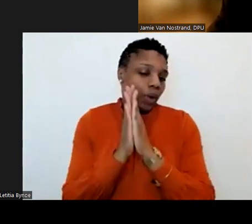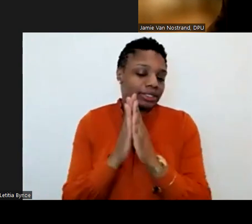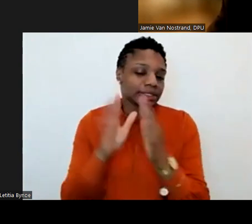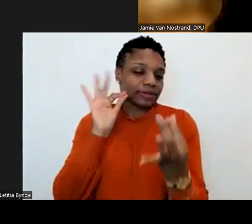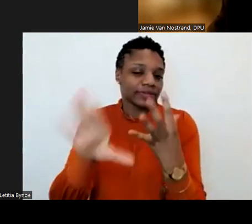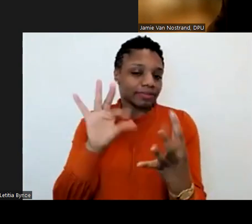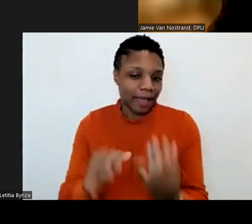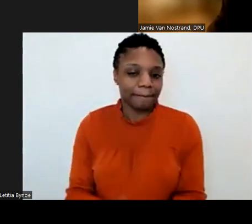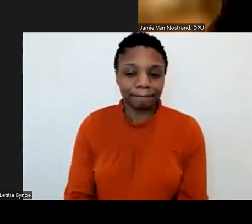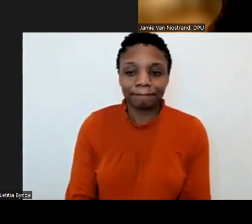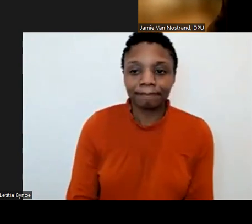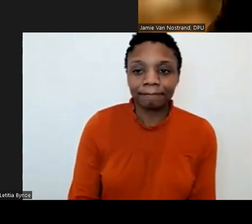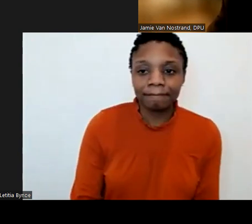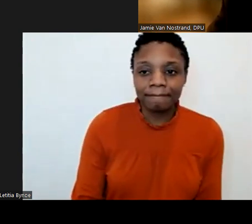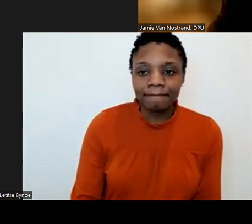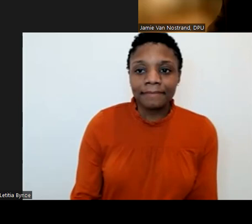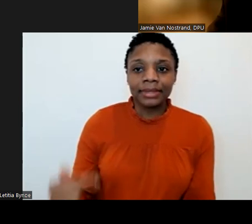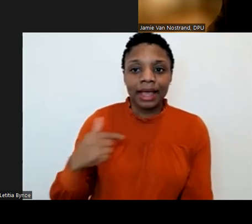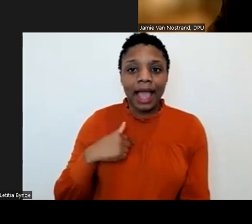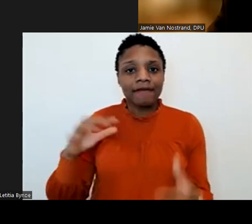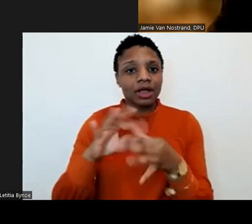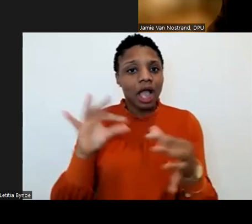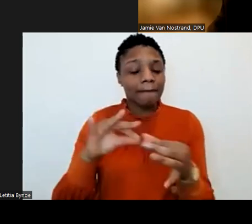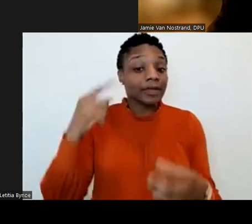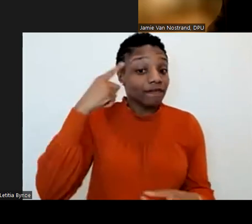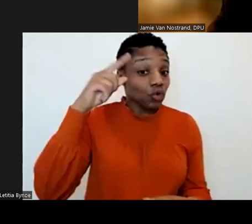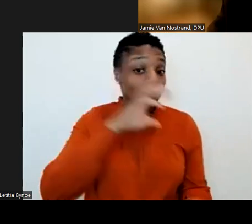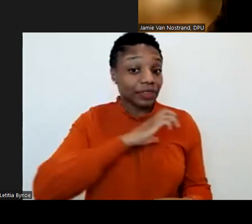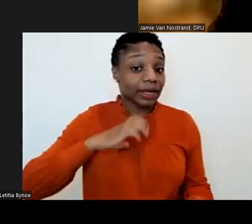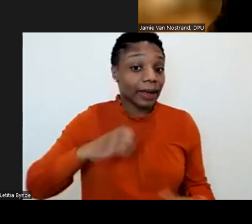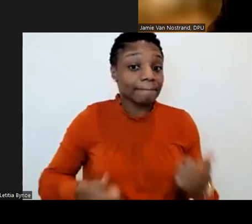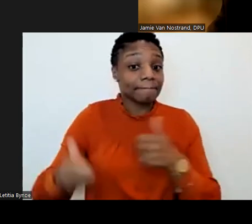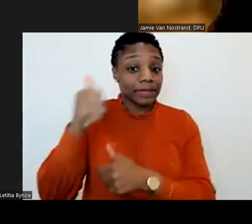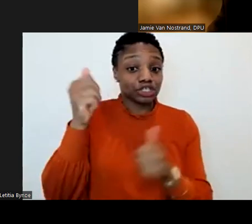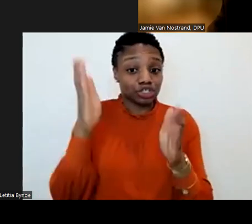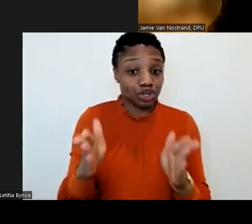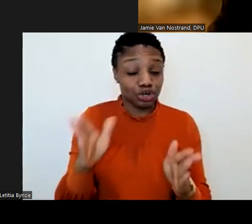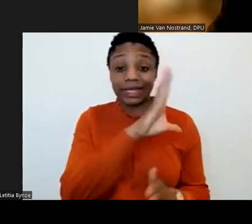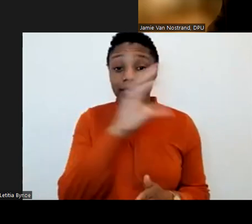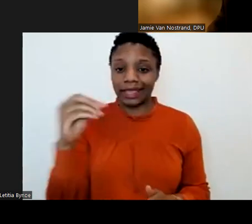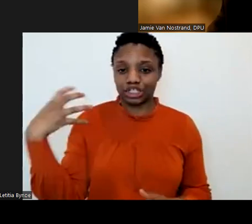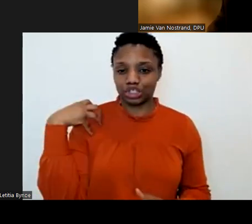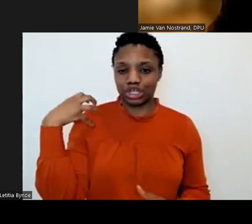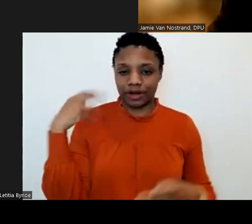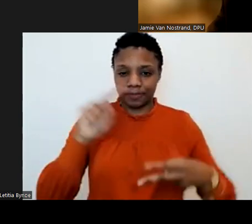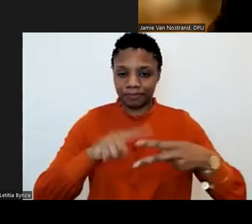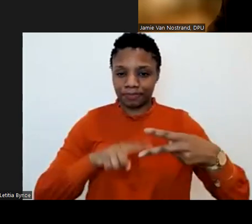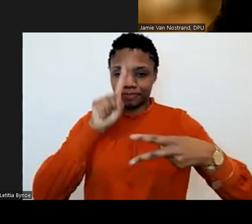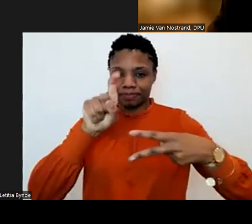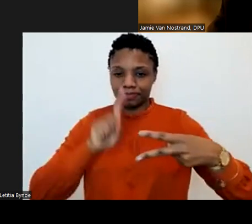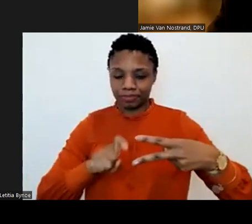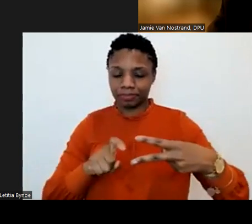también okay tengo una pregunta eh de los comentarios eh